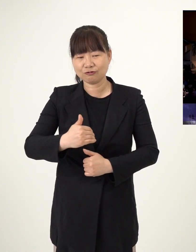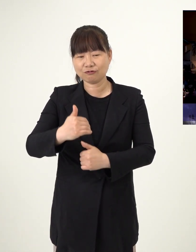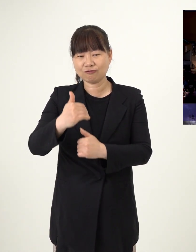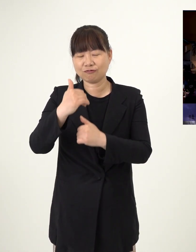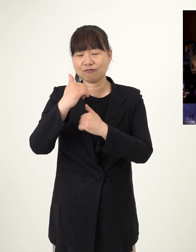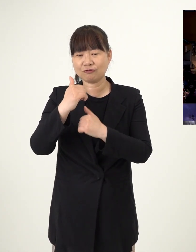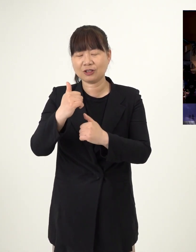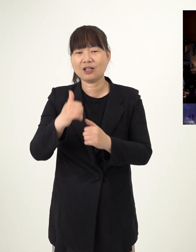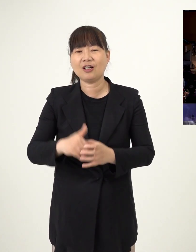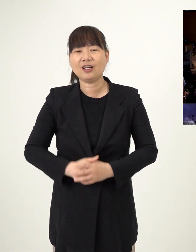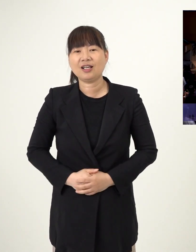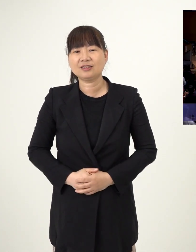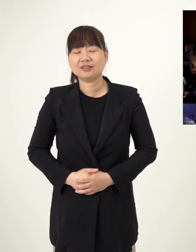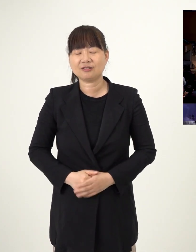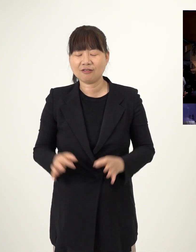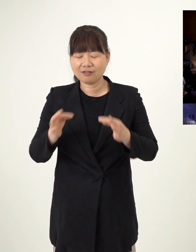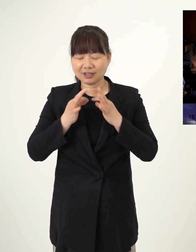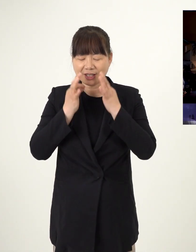부르셔서